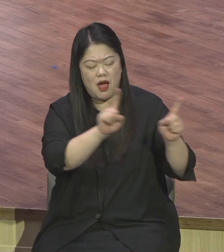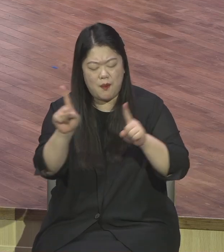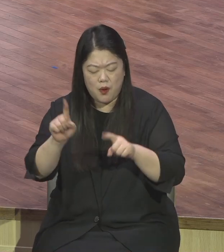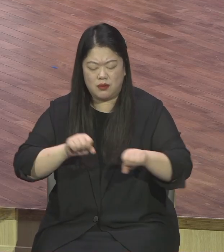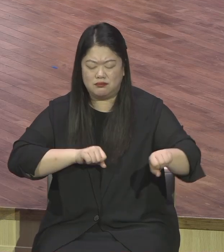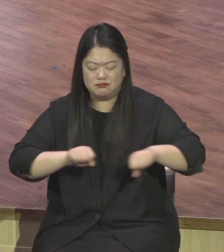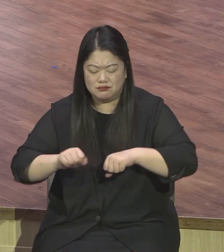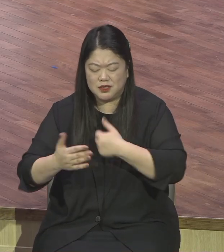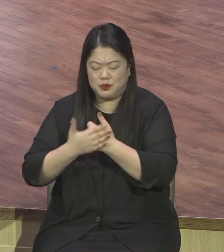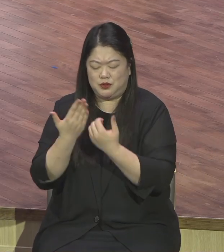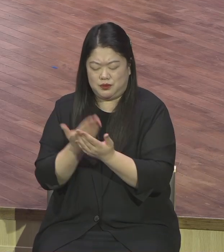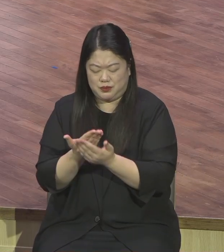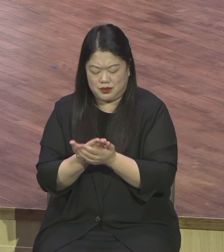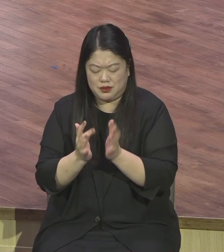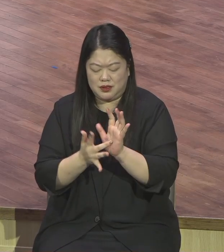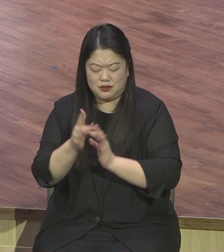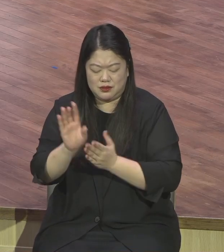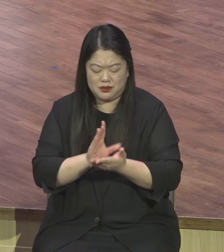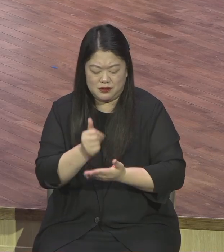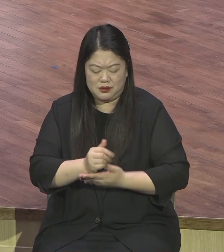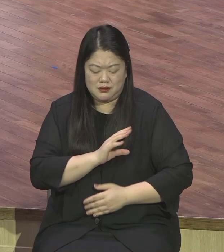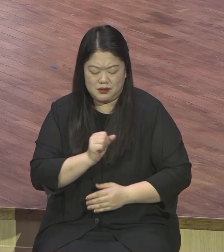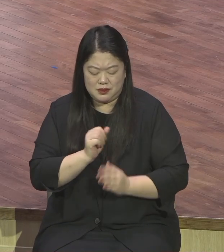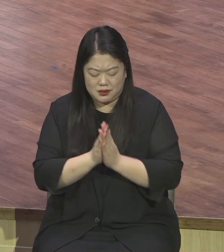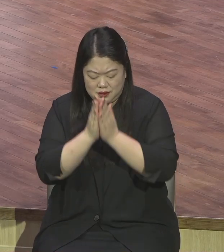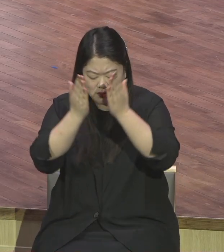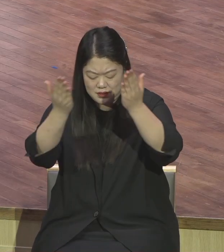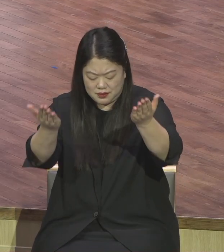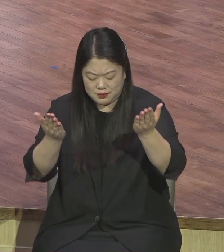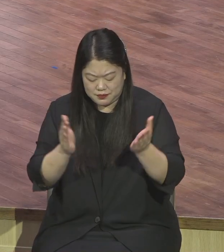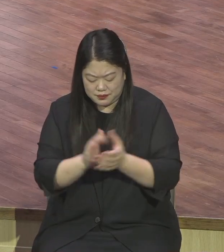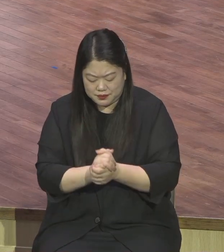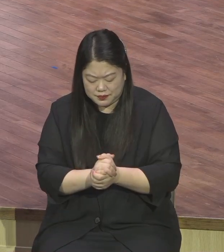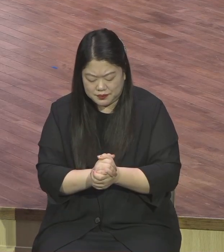주옵소서. 예수의 이름 받들어 기도합니다. 아멘.